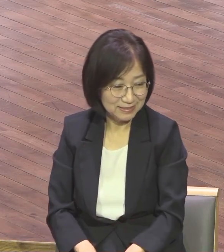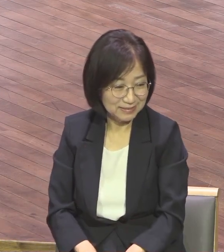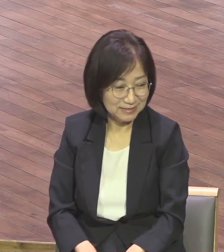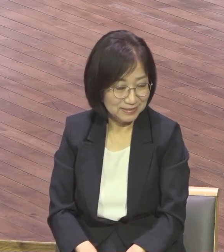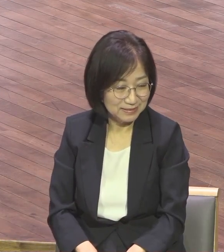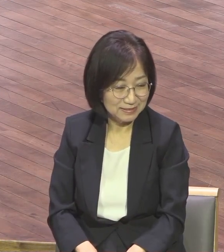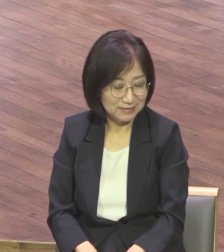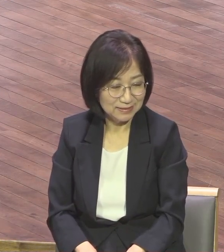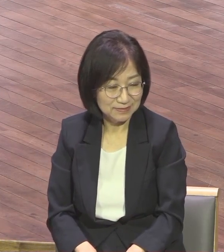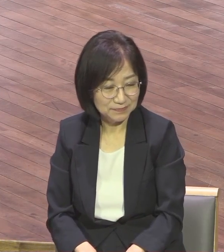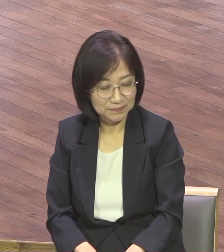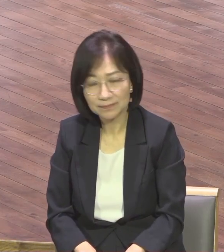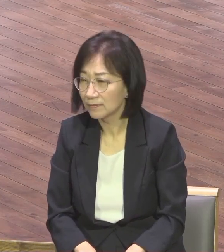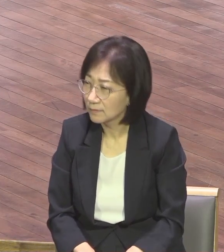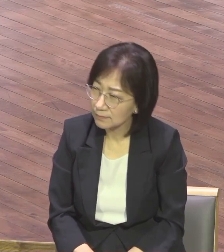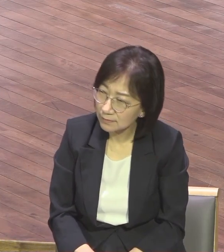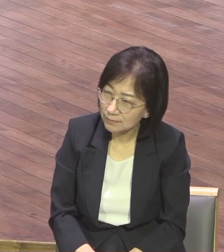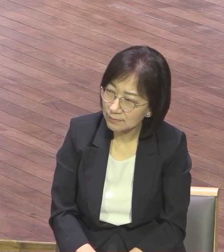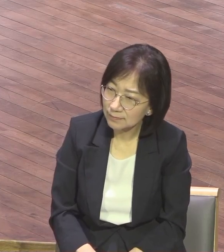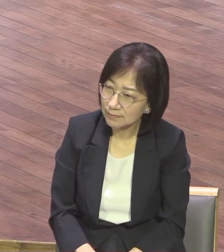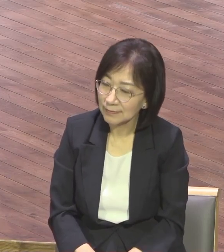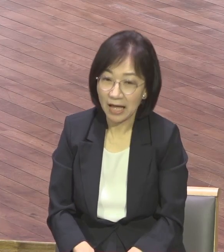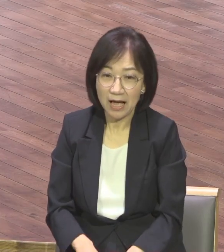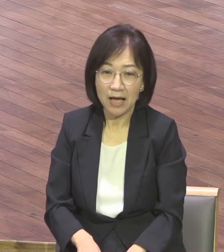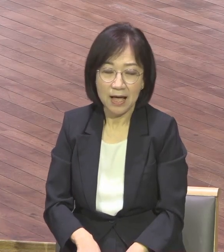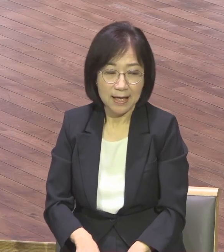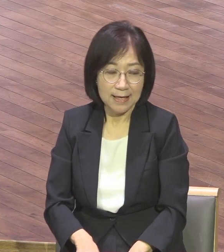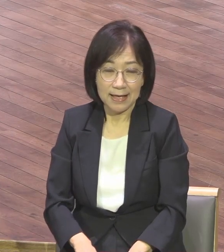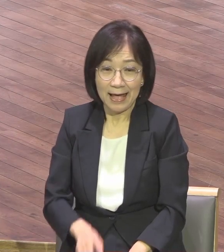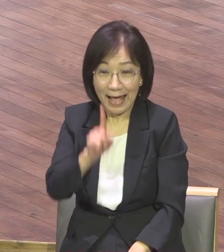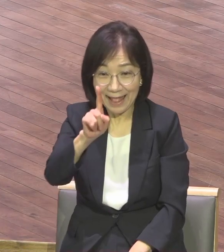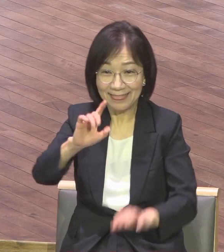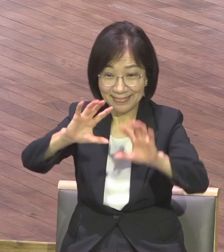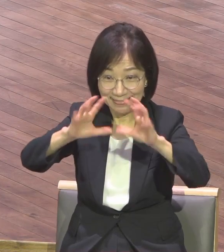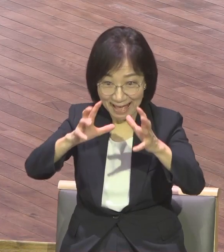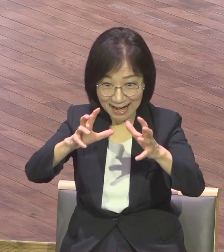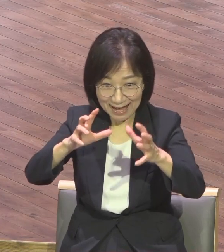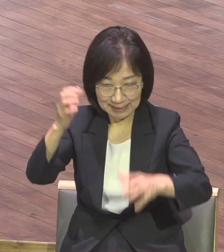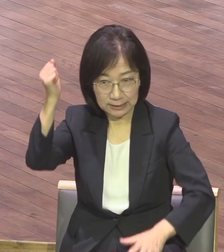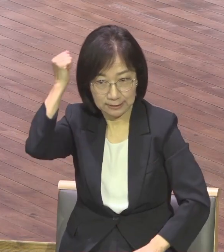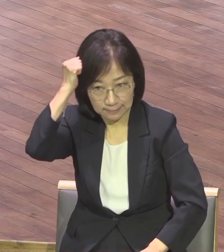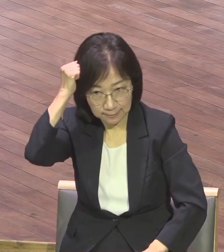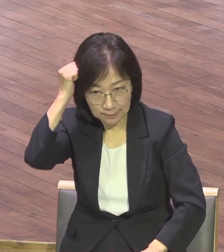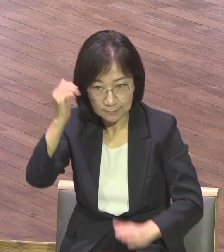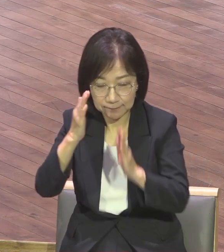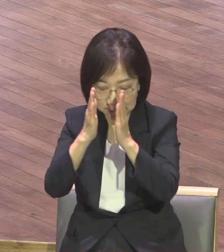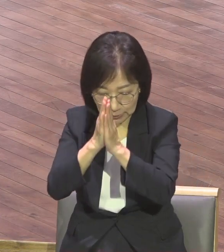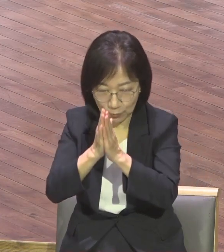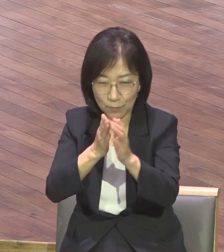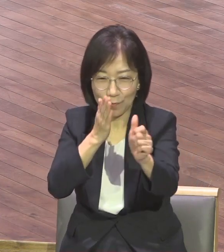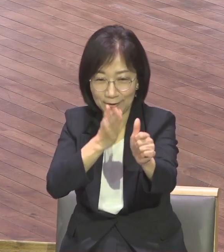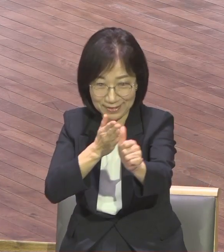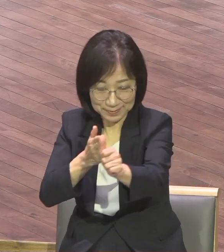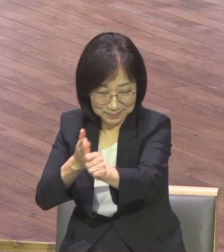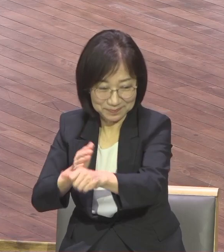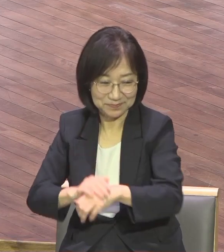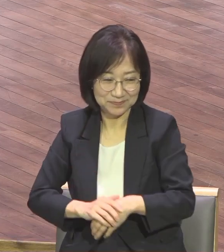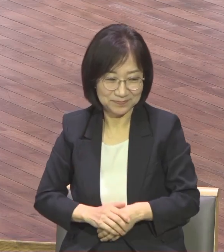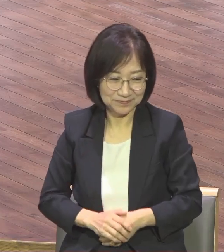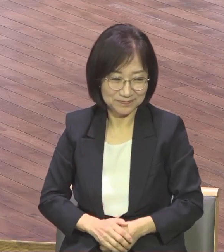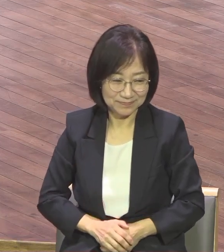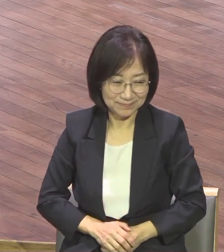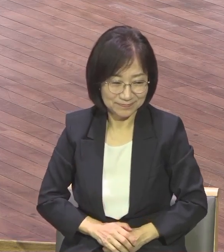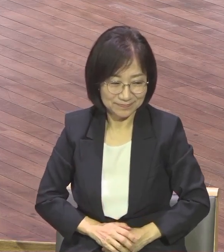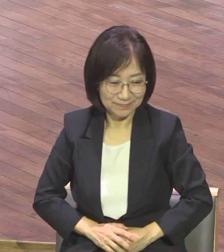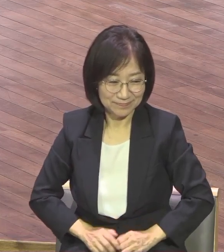달라고 하면요 부담부터 되니까 한 선교지만 정하고 기도하라고. 응? 이제 돈 내기로 영적 돈 내기로 준 거 이제 하나씩